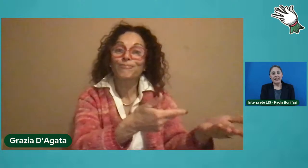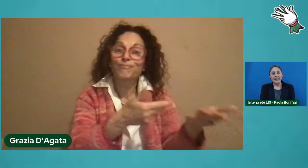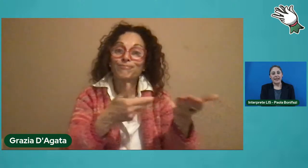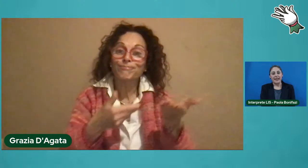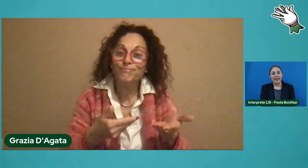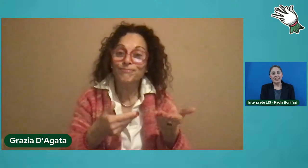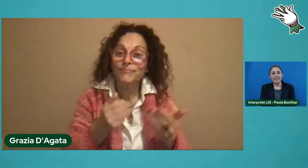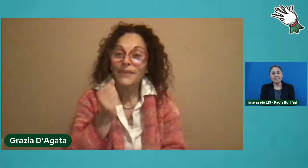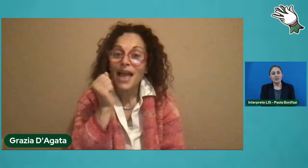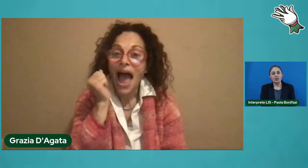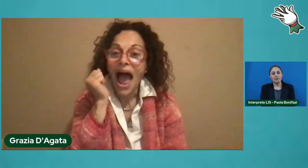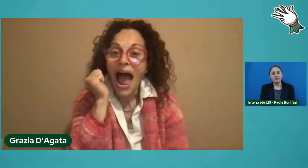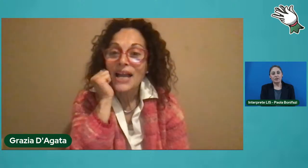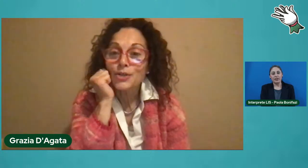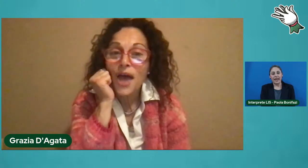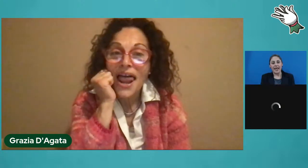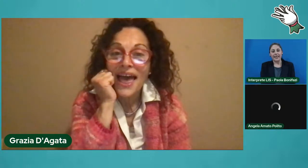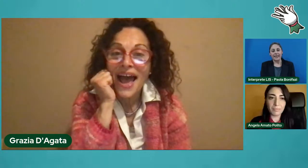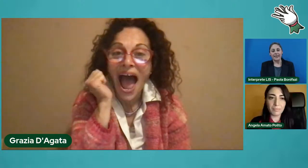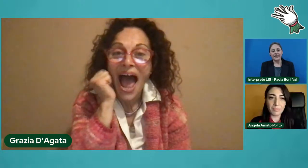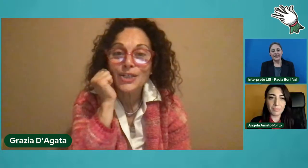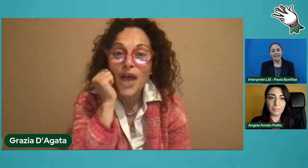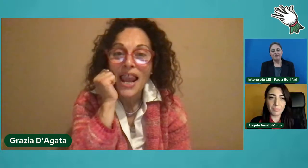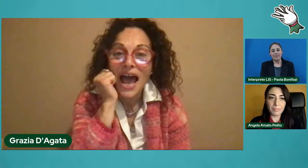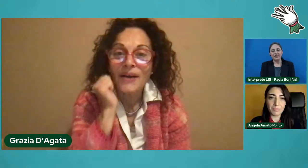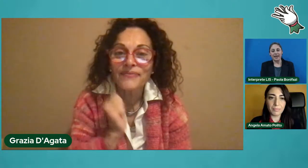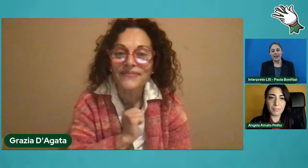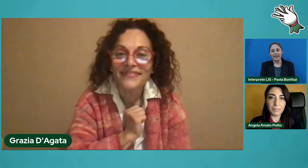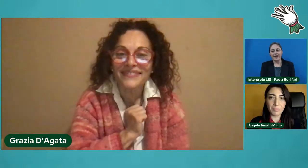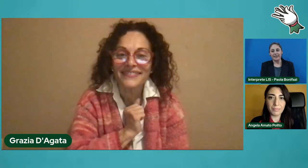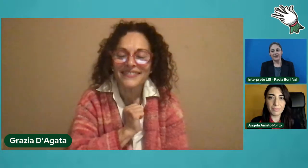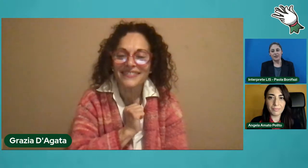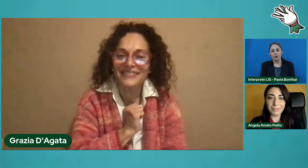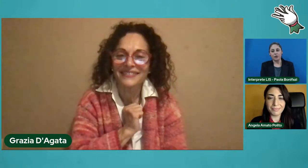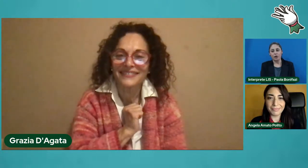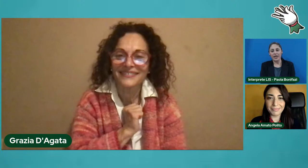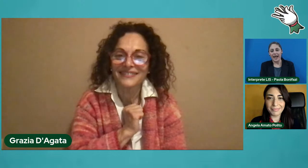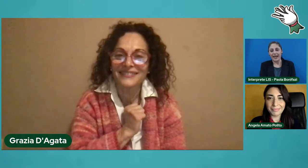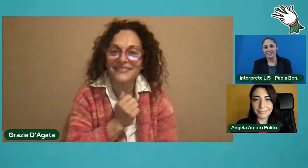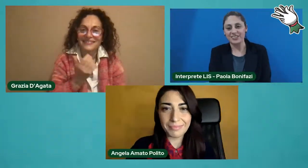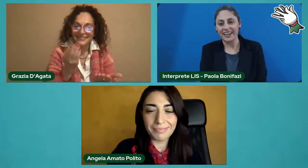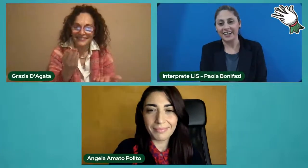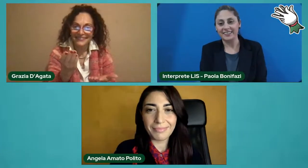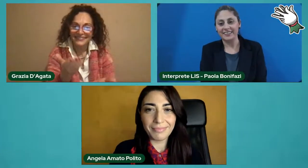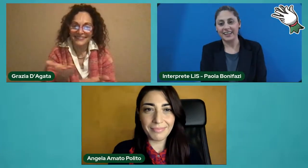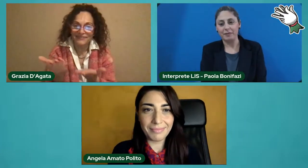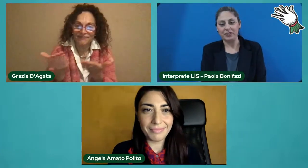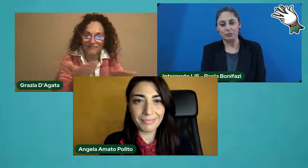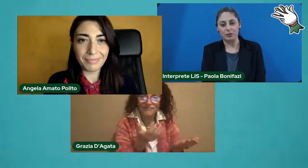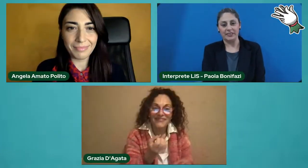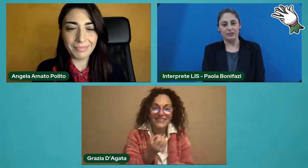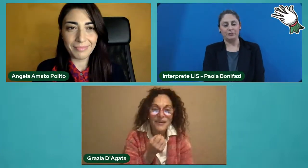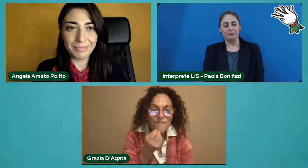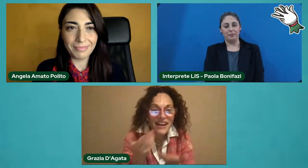Bene, adesso vorrei invitare qui con noi Angela Amato Polito.